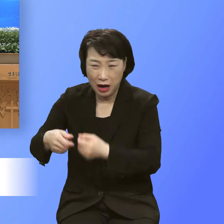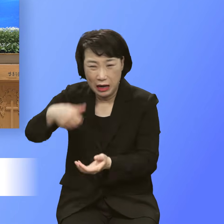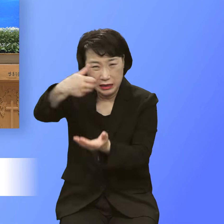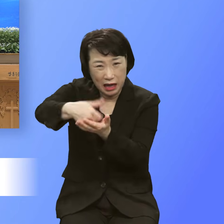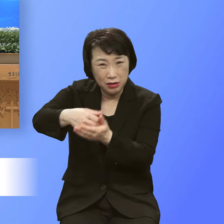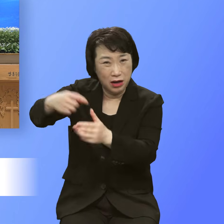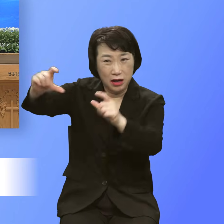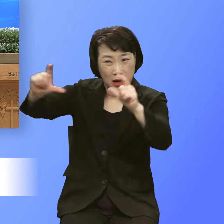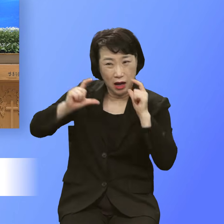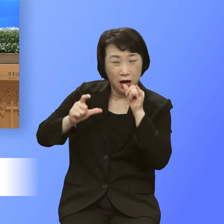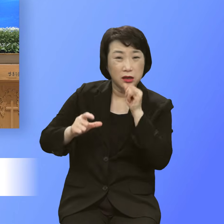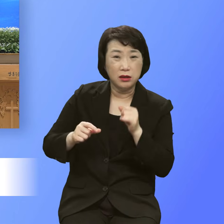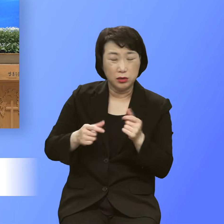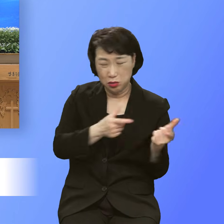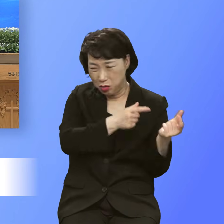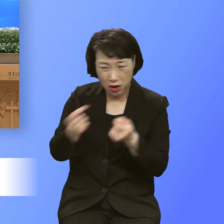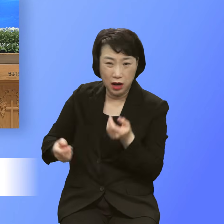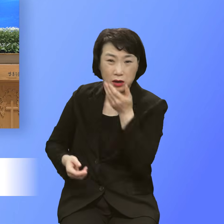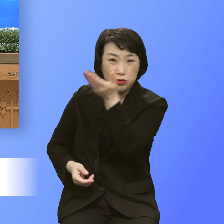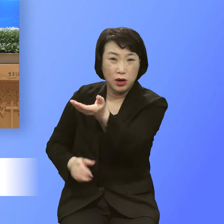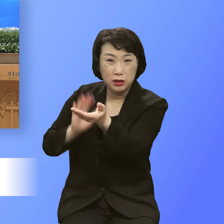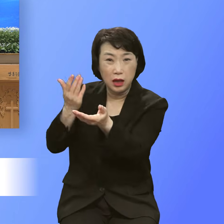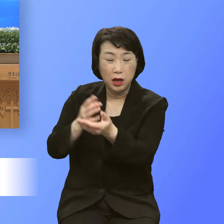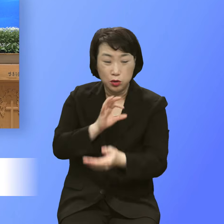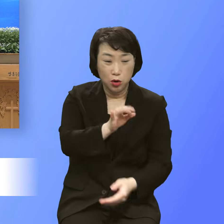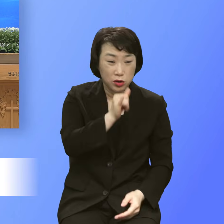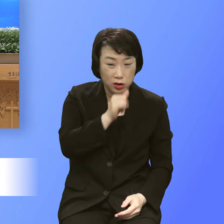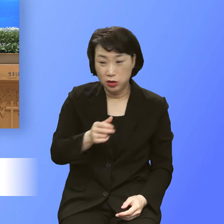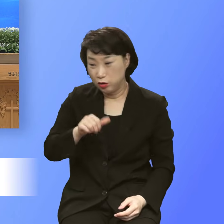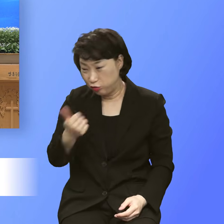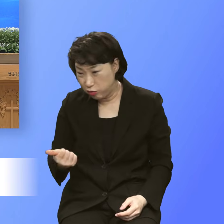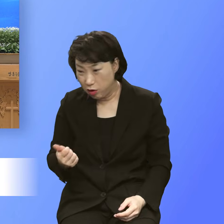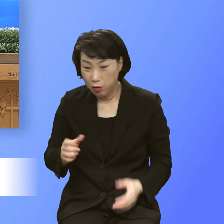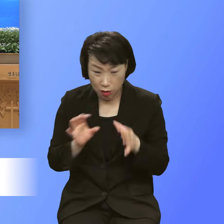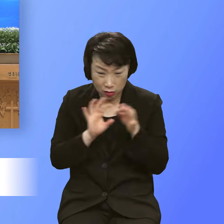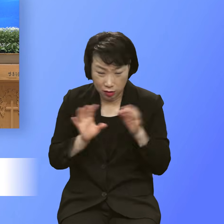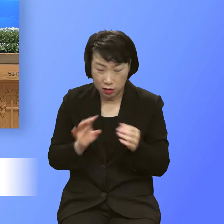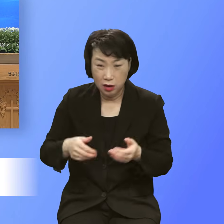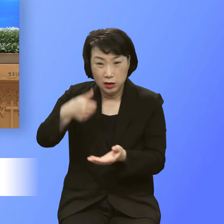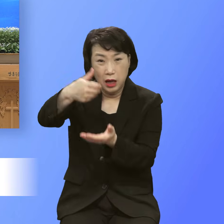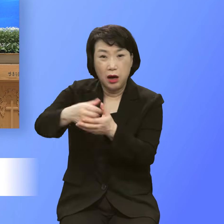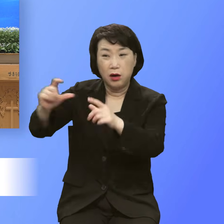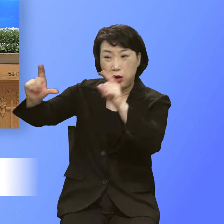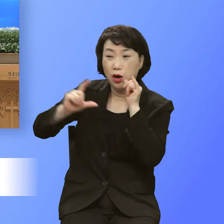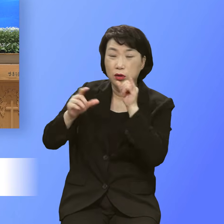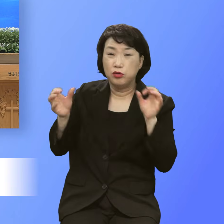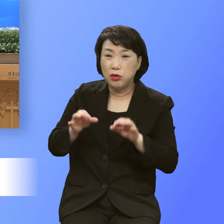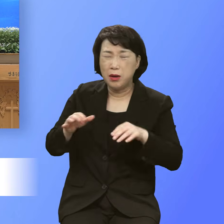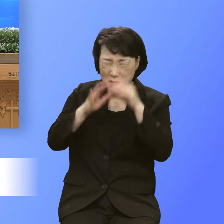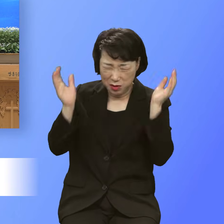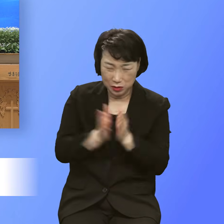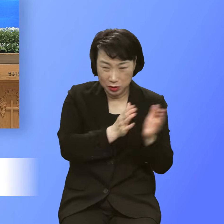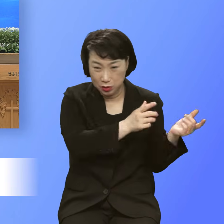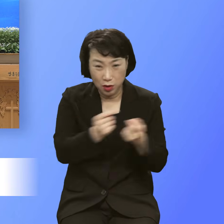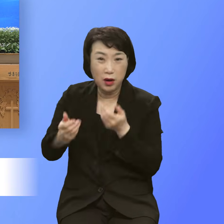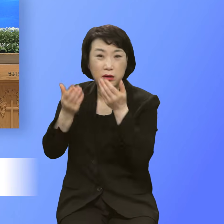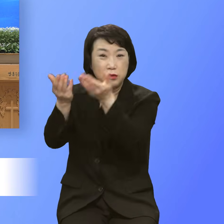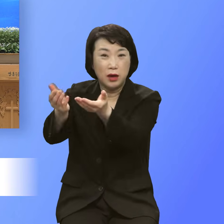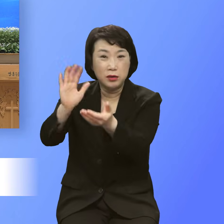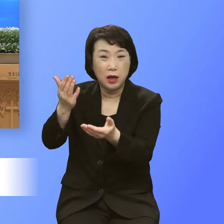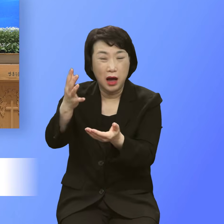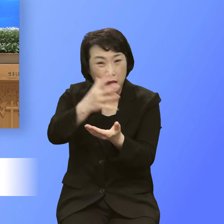내놓으라면 내놓아야 되는 거예요. 돈이 있든 없든 상관없이 내놓으라면 내놓아야 돼요. 예,